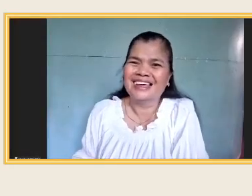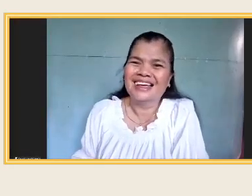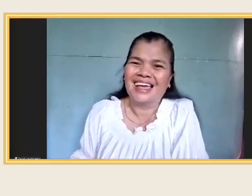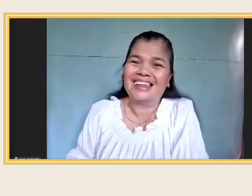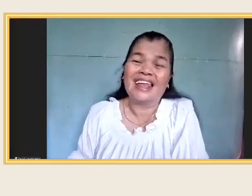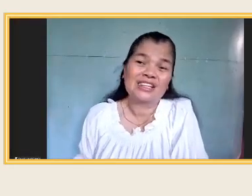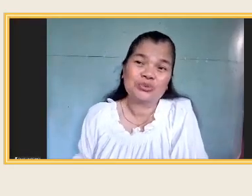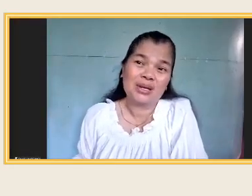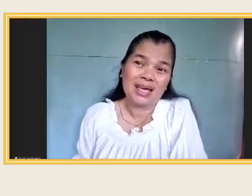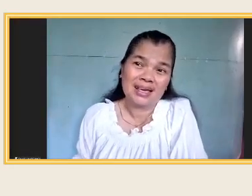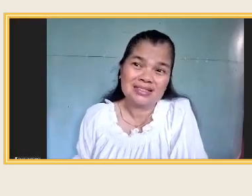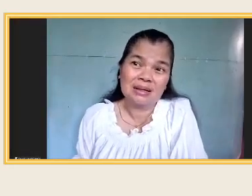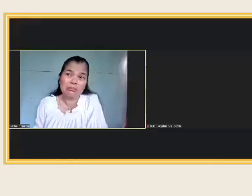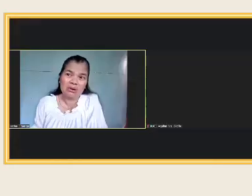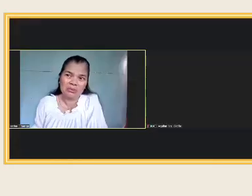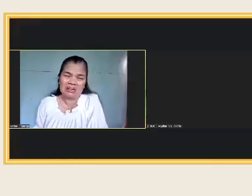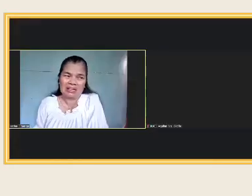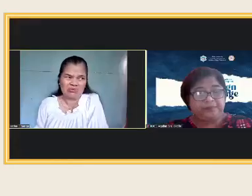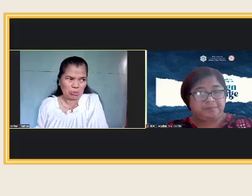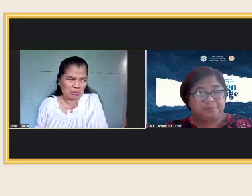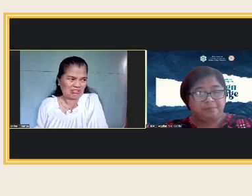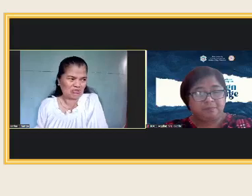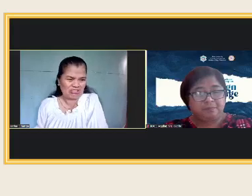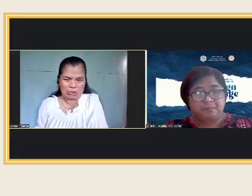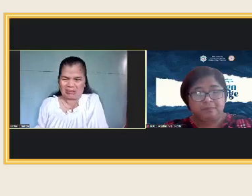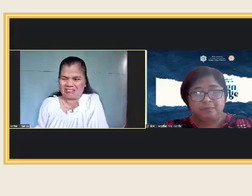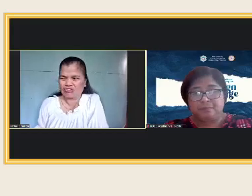Okay. And the next one is the murmuring.